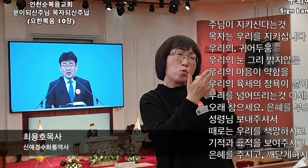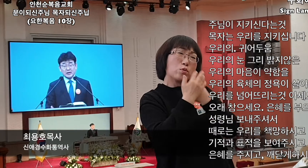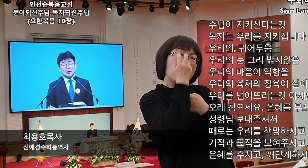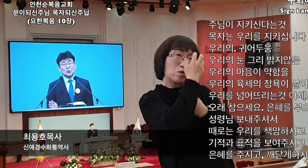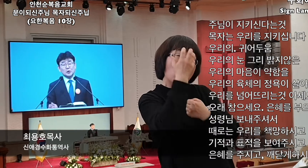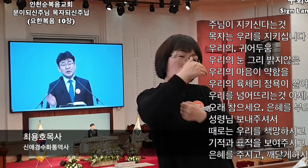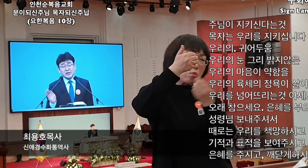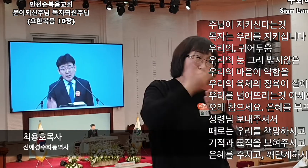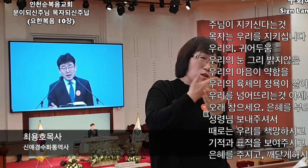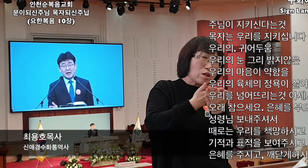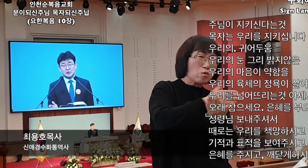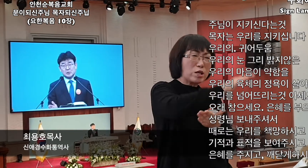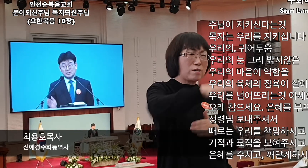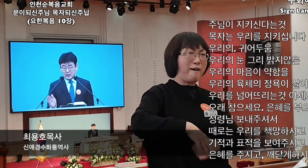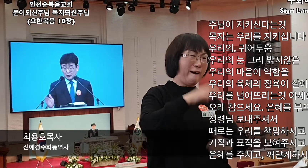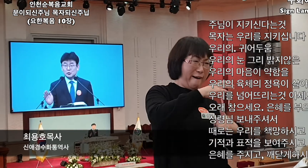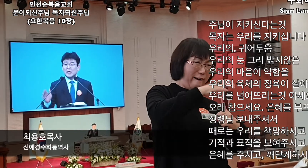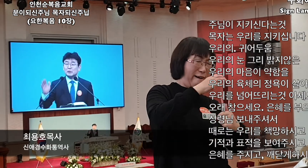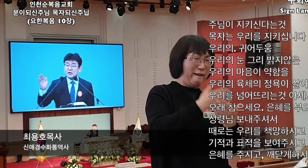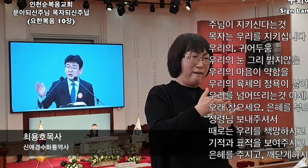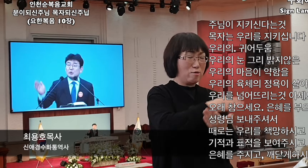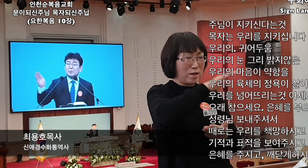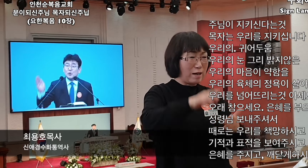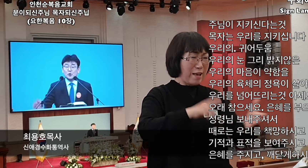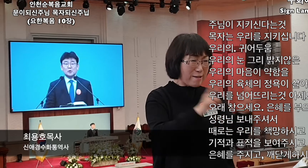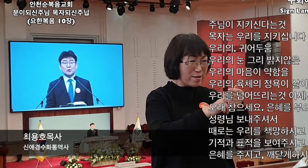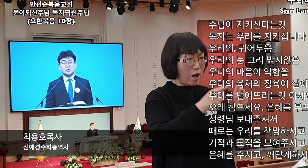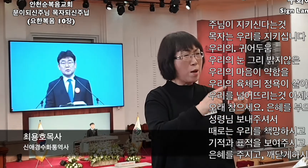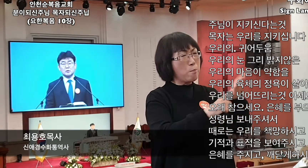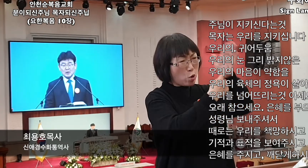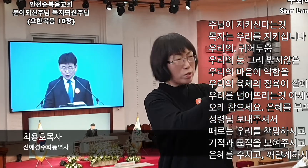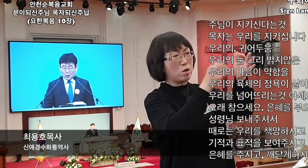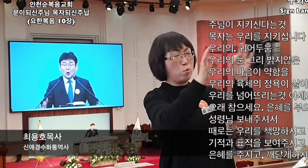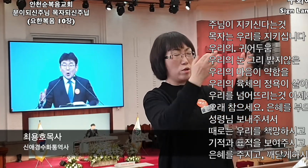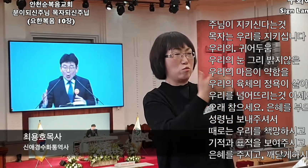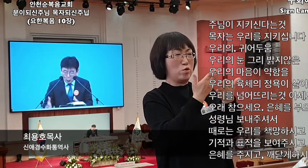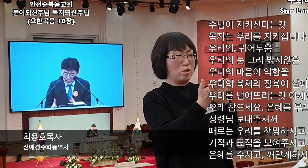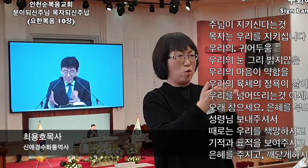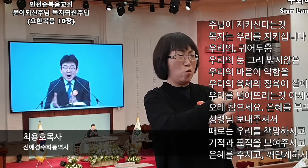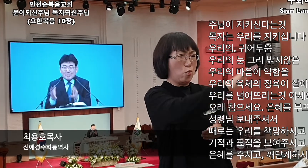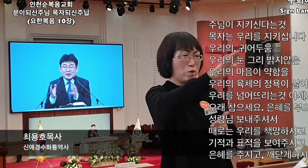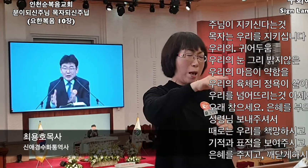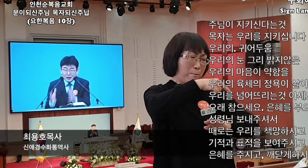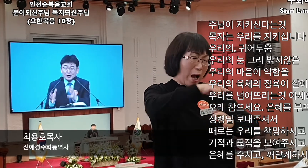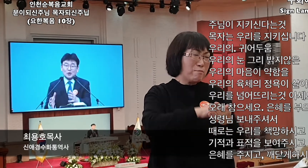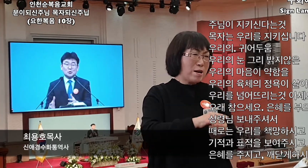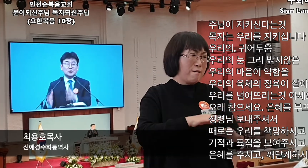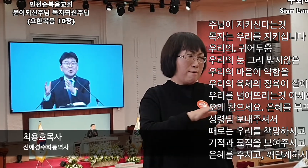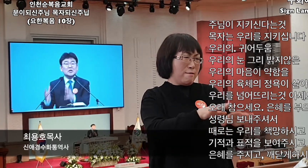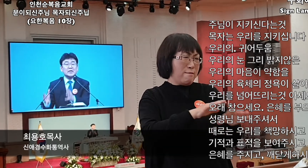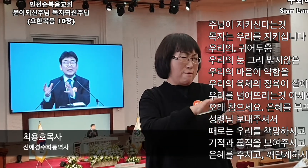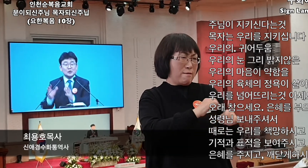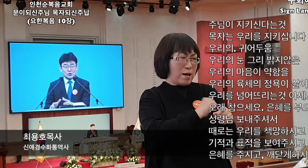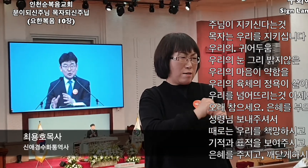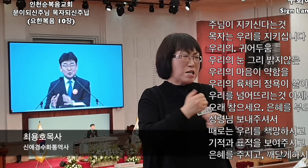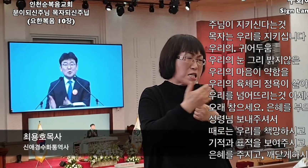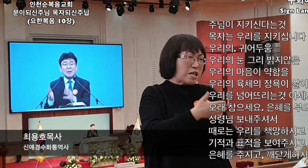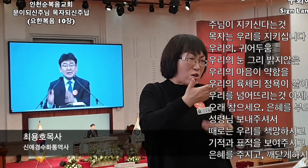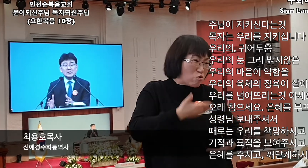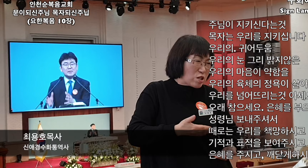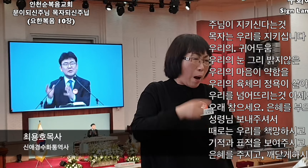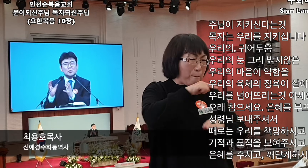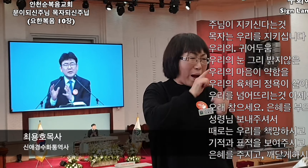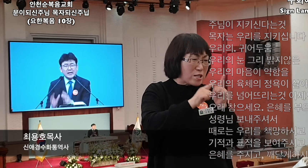보내셔서 때로는 우리를 책망하시고 때로는 우리 가운데 기적과 표적을 보이시고 또 우리의 마음을 흔들어 놓으시고 은혜를 주시고